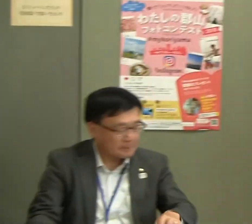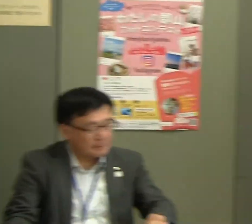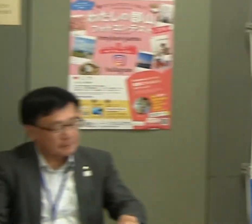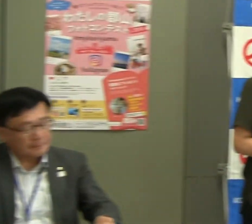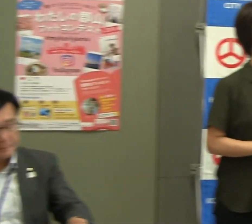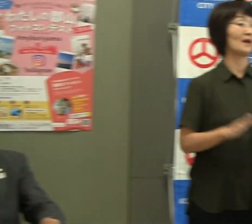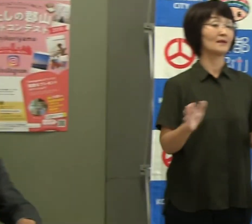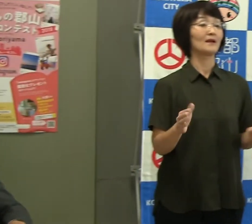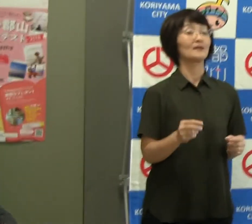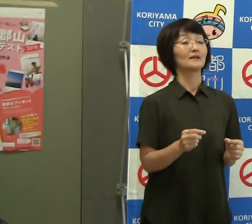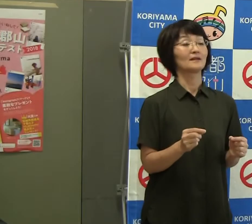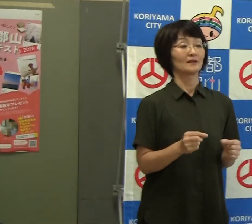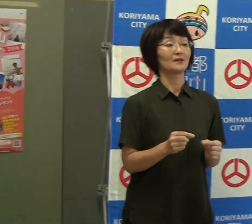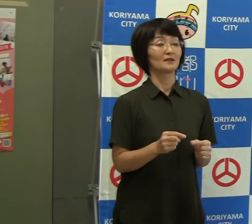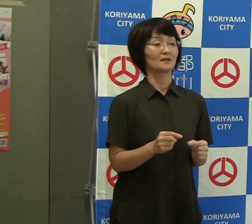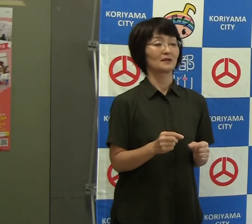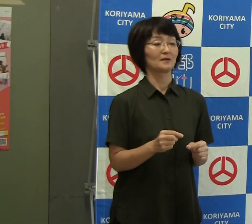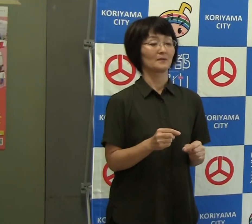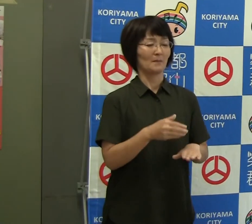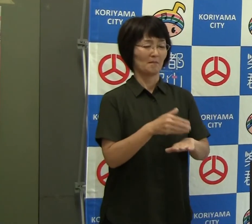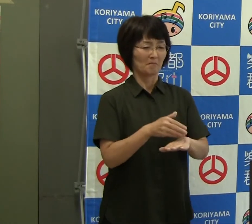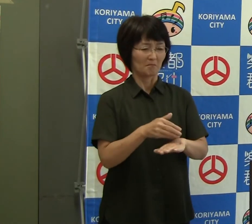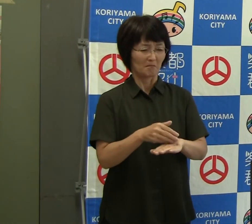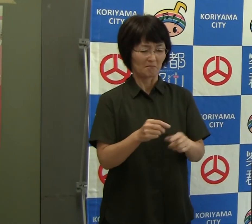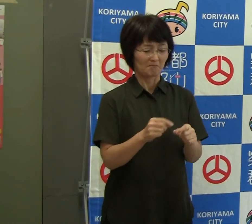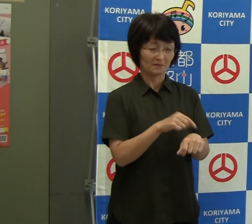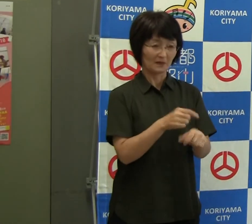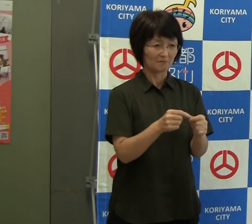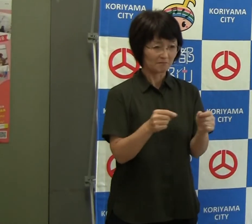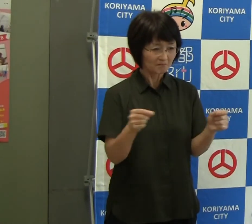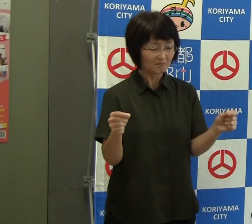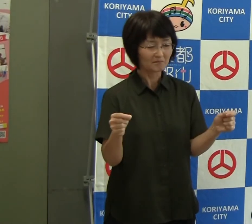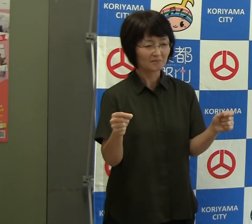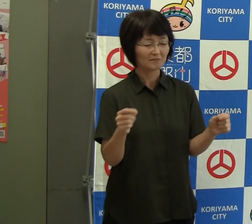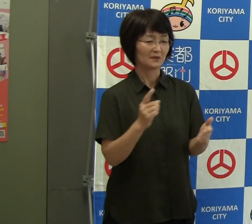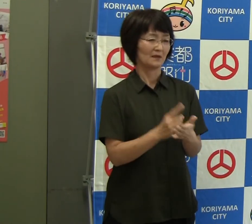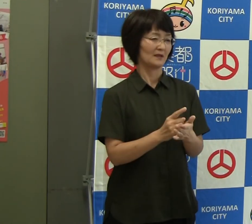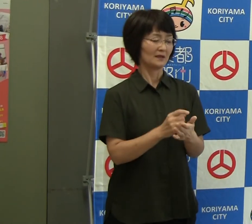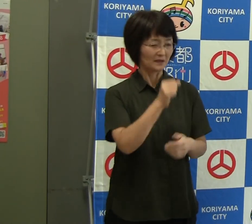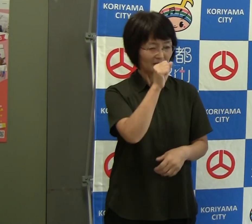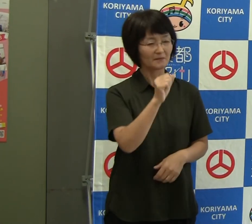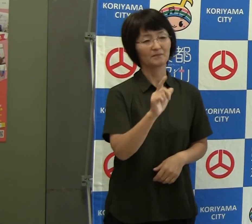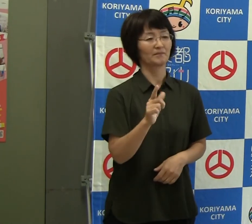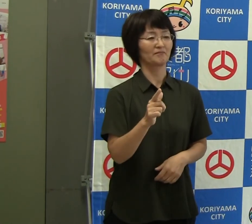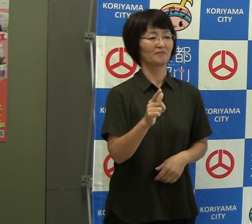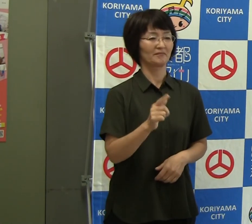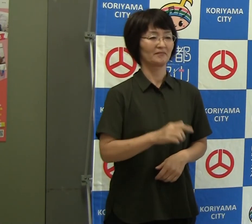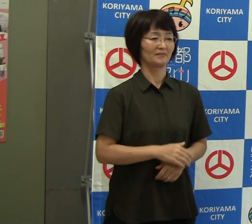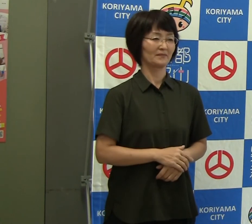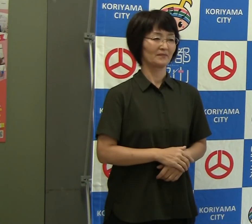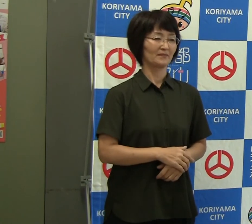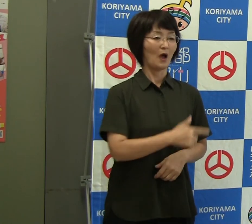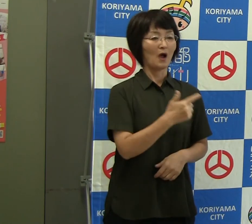ております。 最近は練習長ければいいことないし、よく大谷翔平さんや羽生結弦さんじゃ